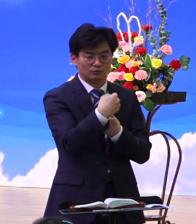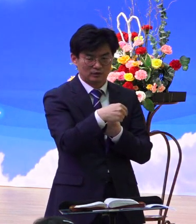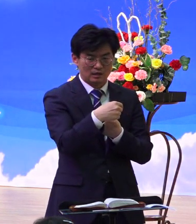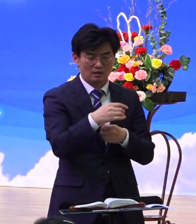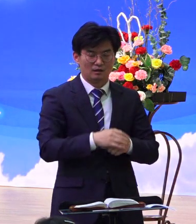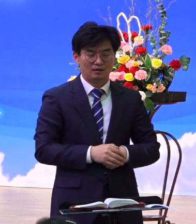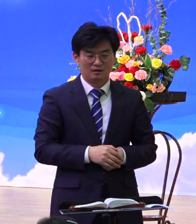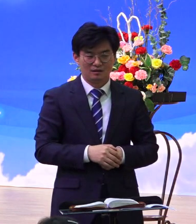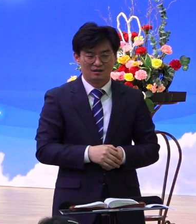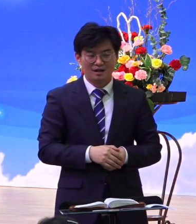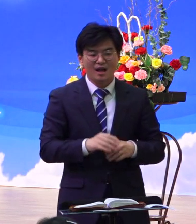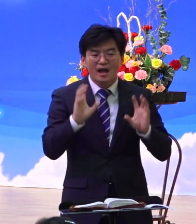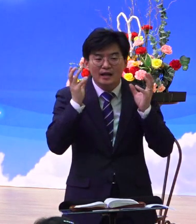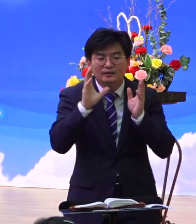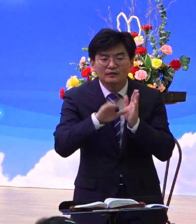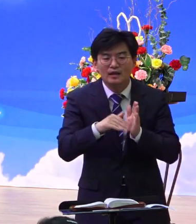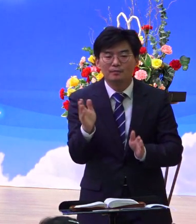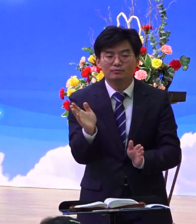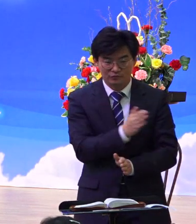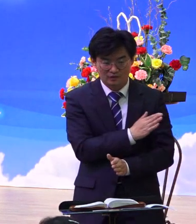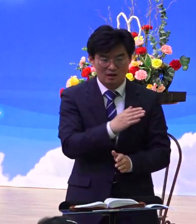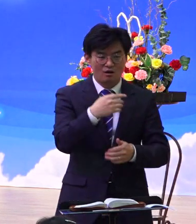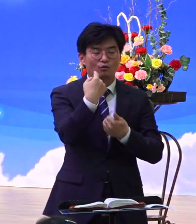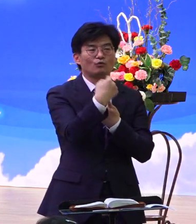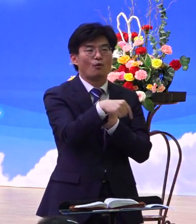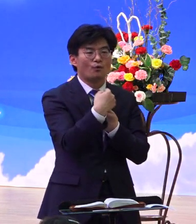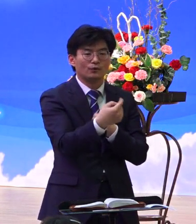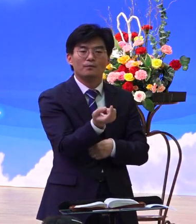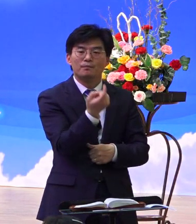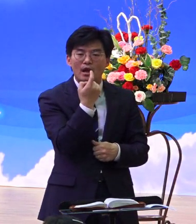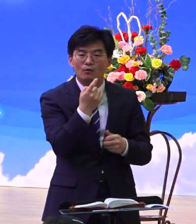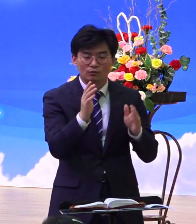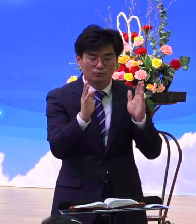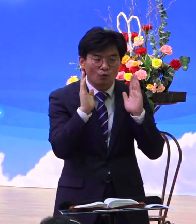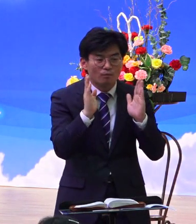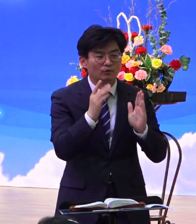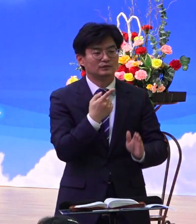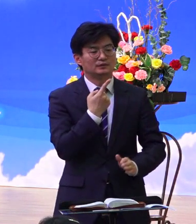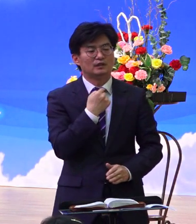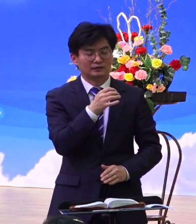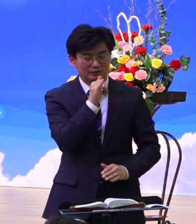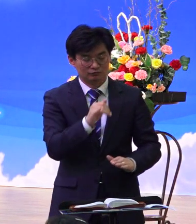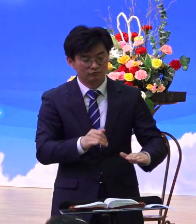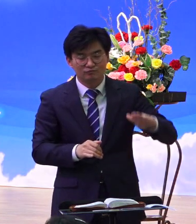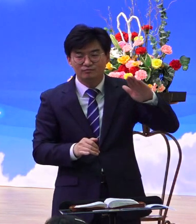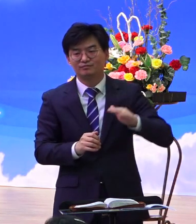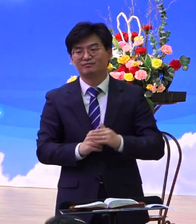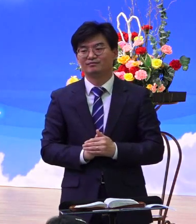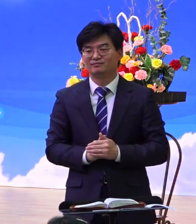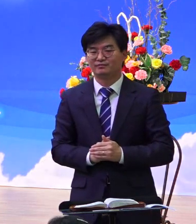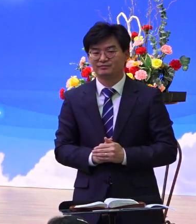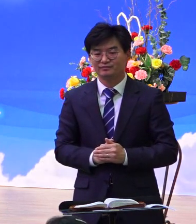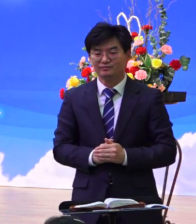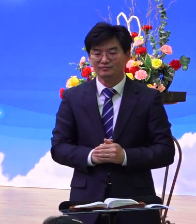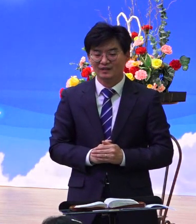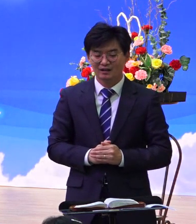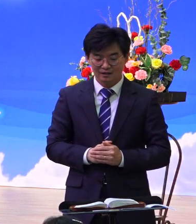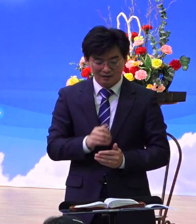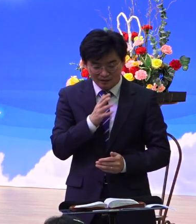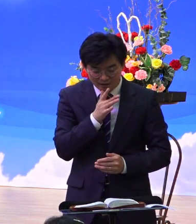하나님께 헌신하여서 놀랍게 초대교회에서 쓰임받았습니다. 그 이유가, 그 해답이 어디에 있는지